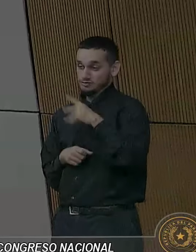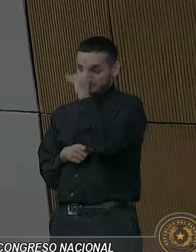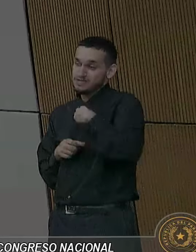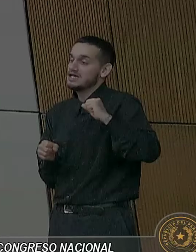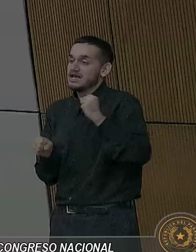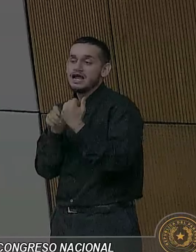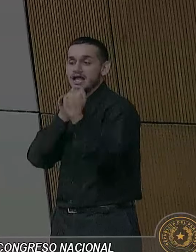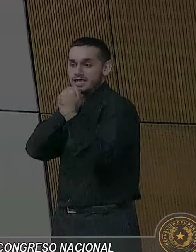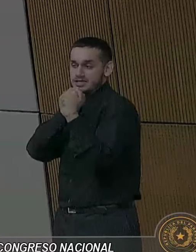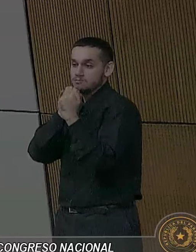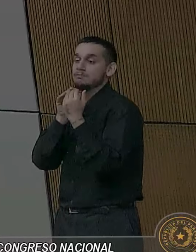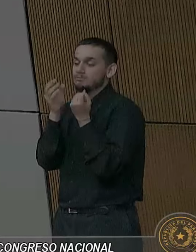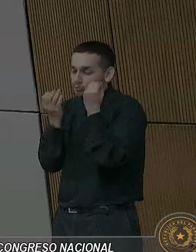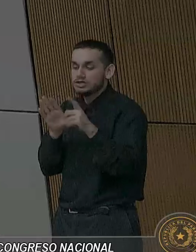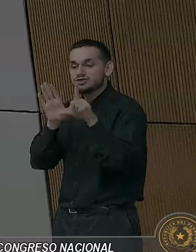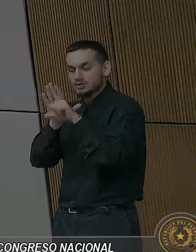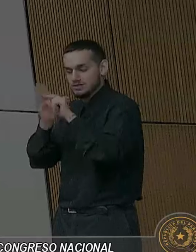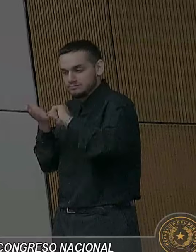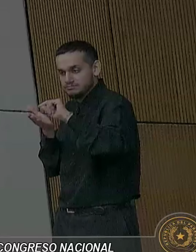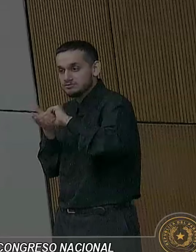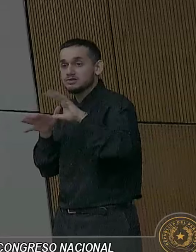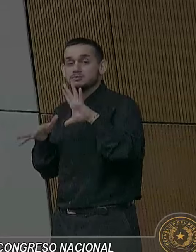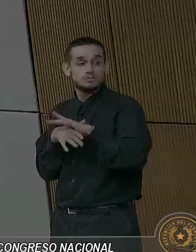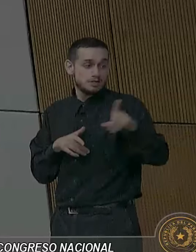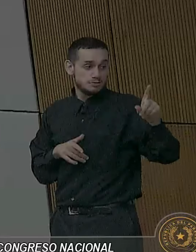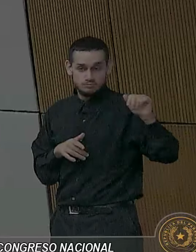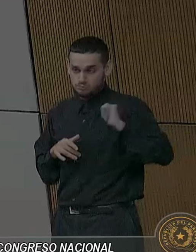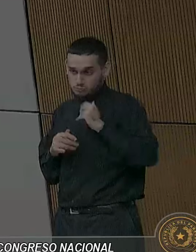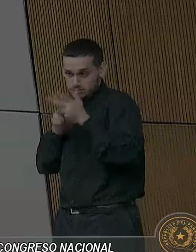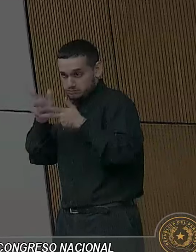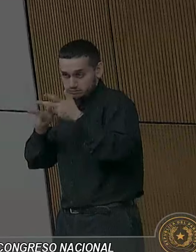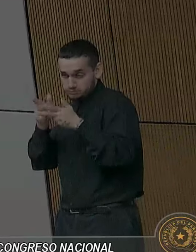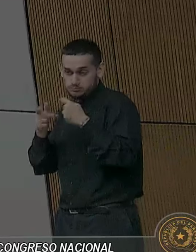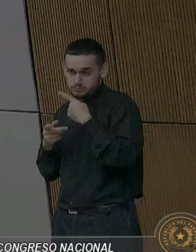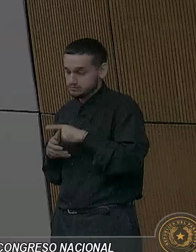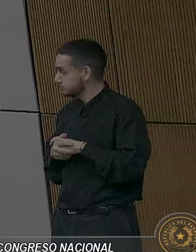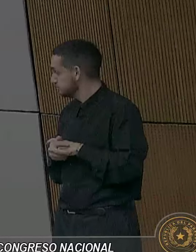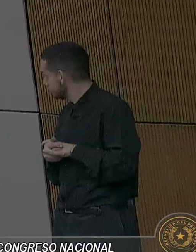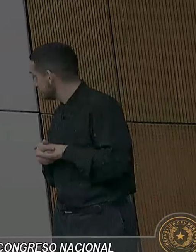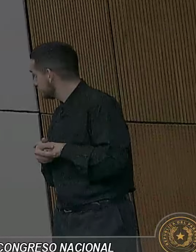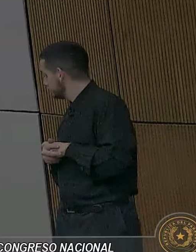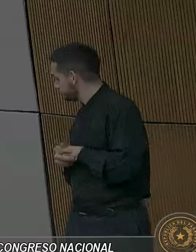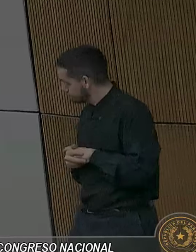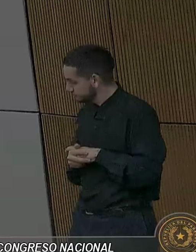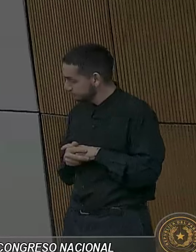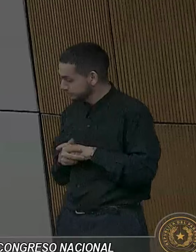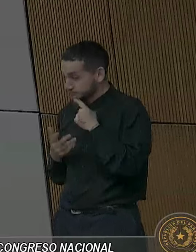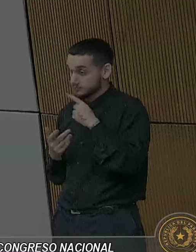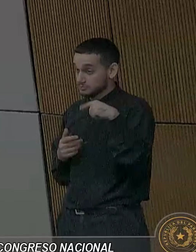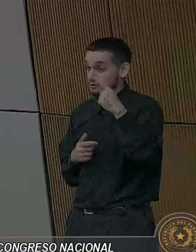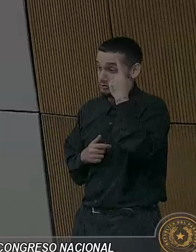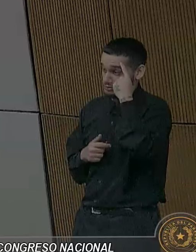en cuenta muchas cosas, como dijo la compañera, ¿verdad? Que se tiene que llevar en